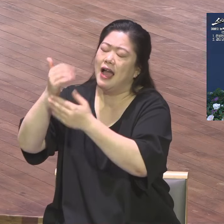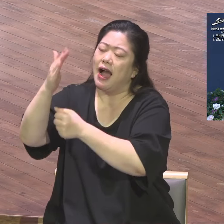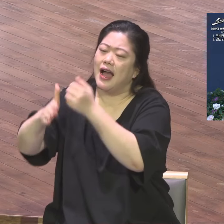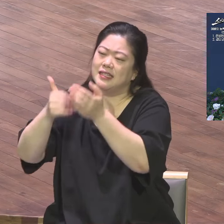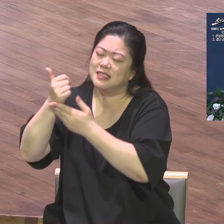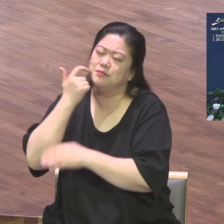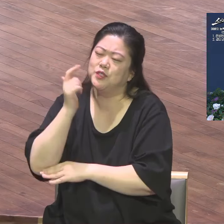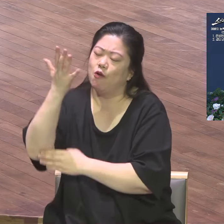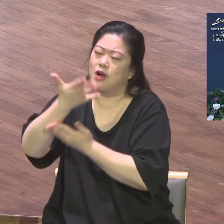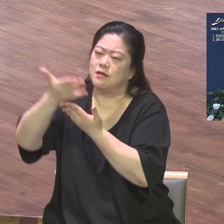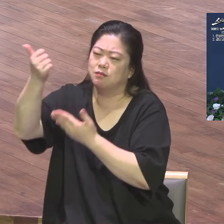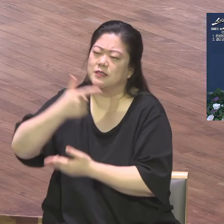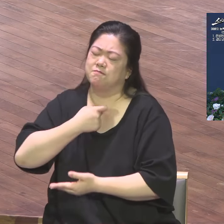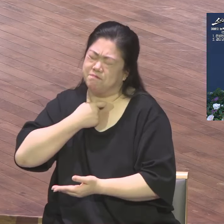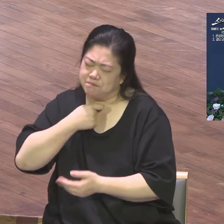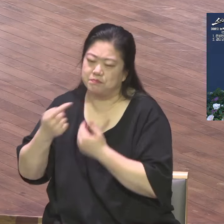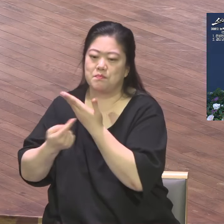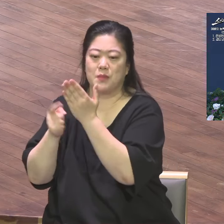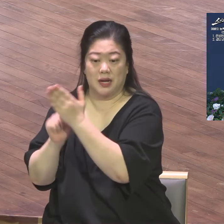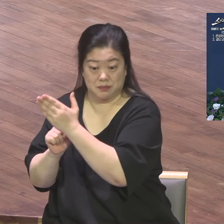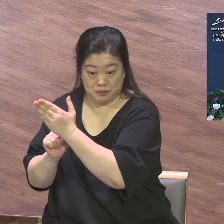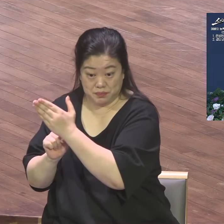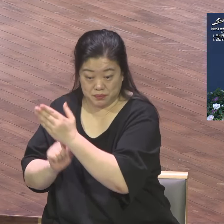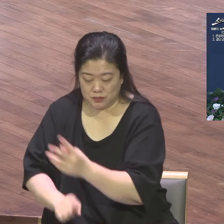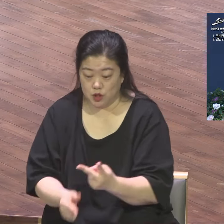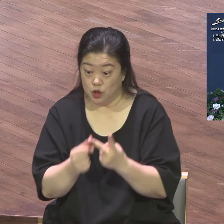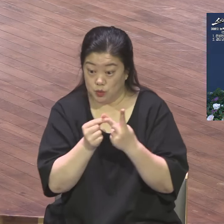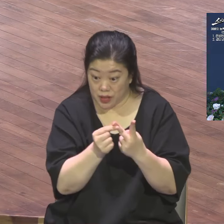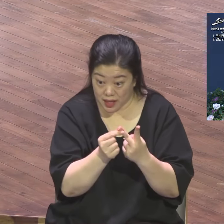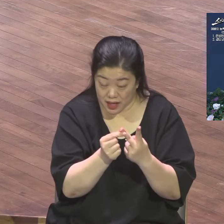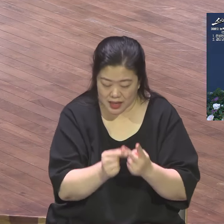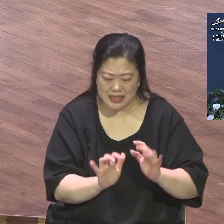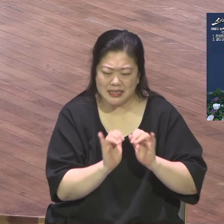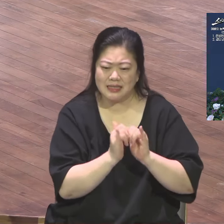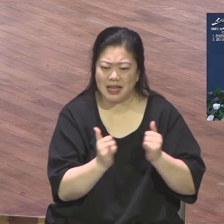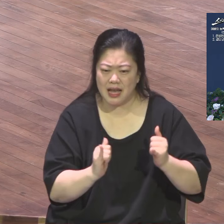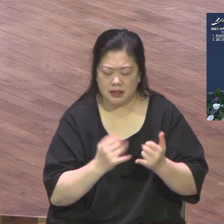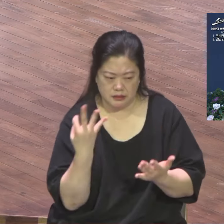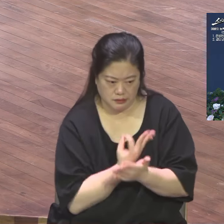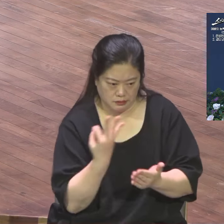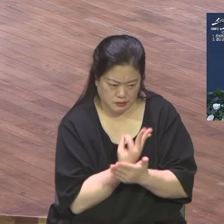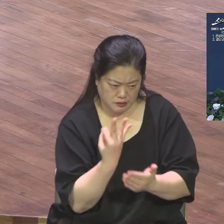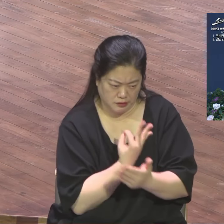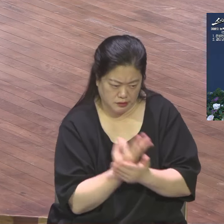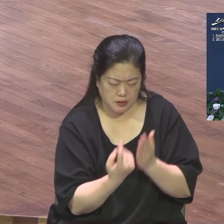그리고 만족시키려는 인간의 열정, 이 두 열정이 있다.